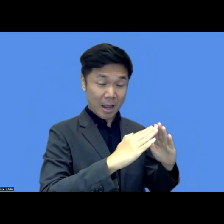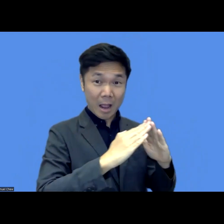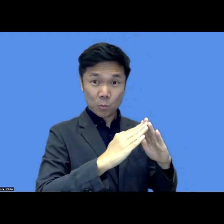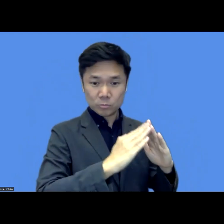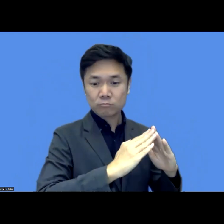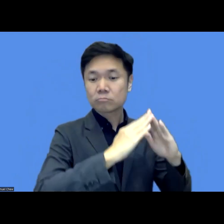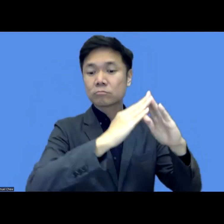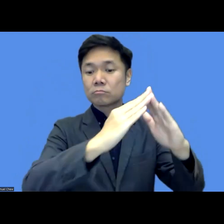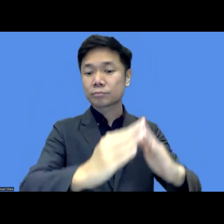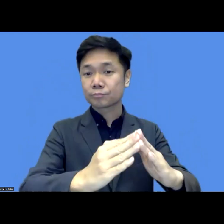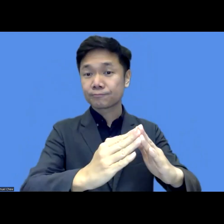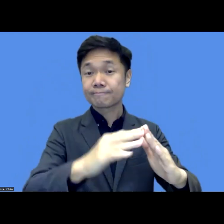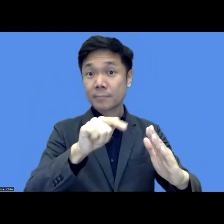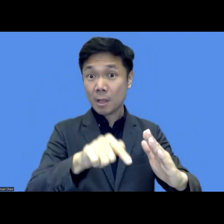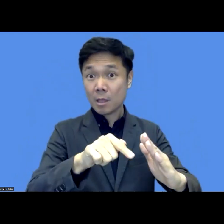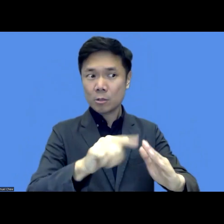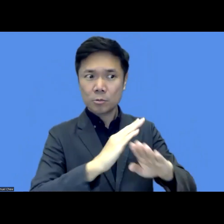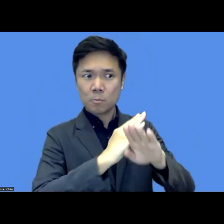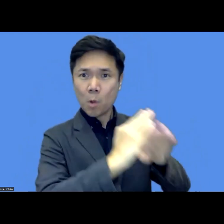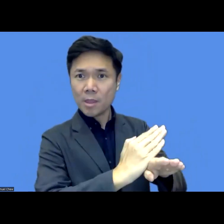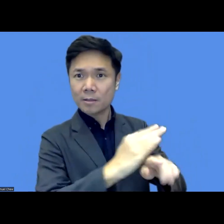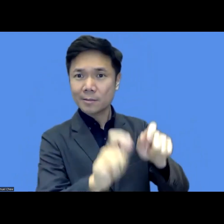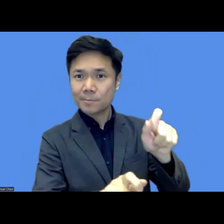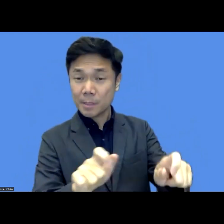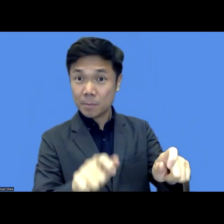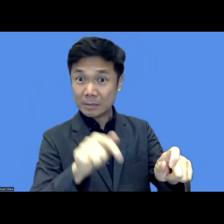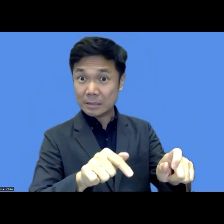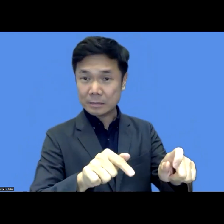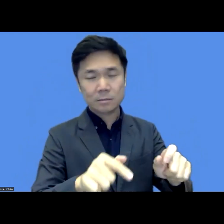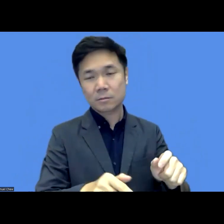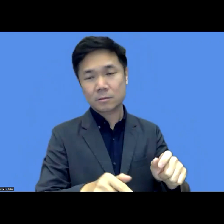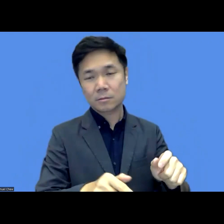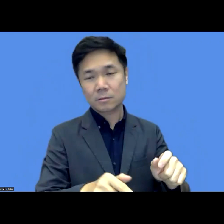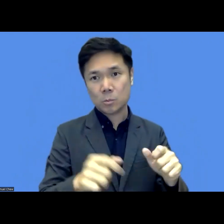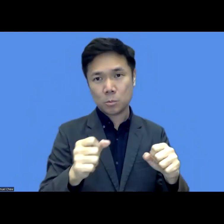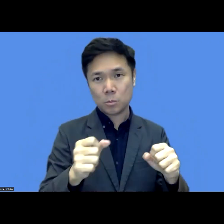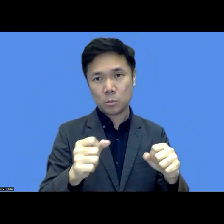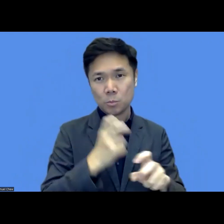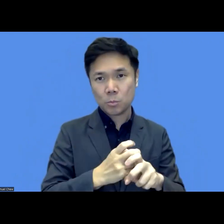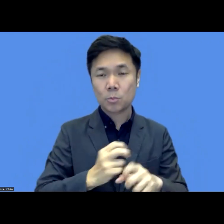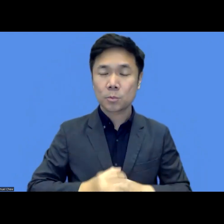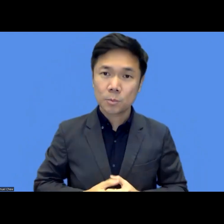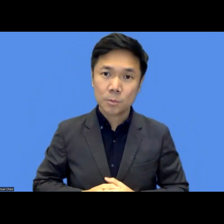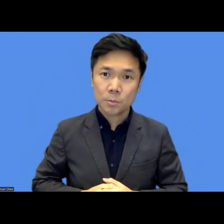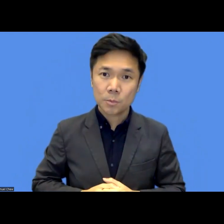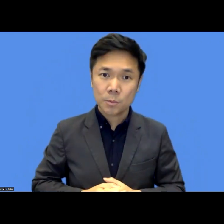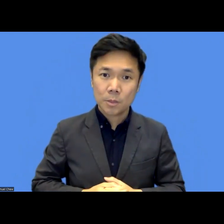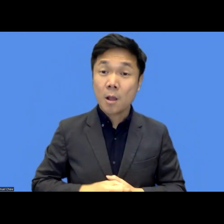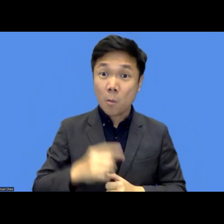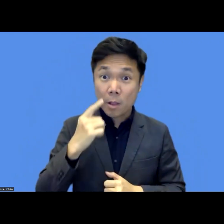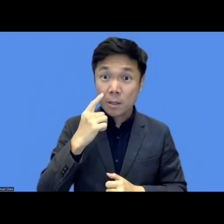miembros, y asegurar la protección es muy desafiante. Es un desafío grande